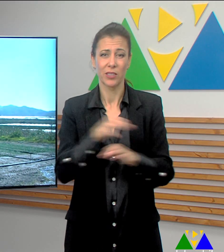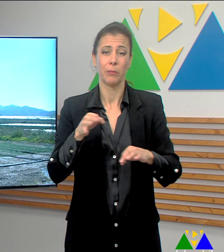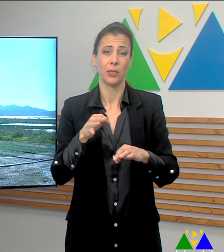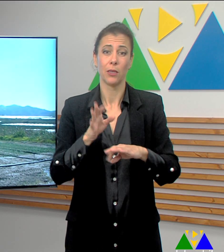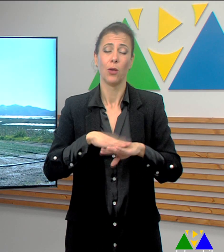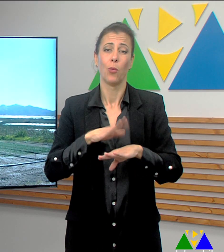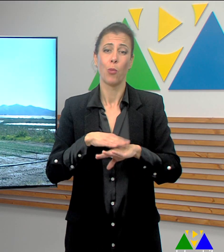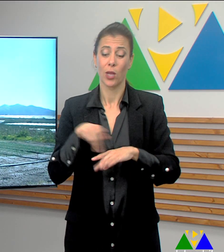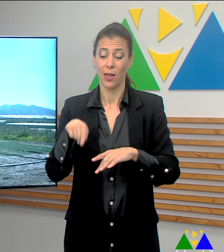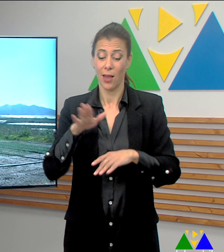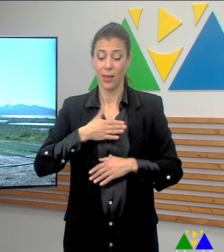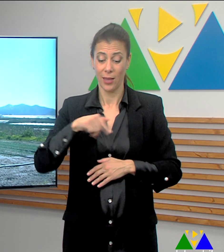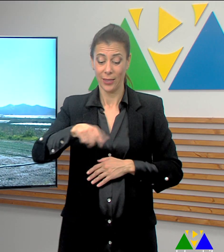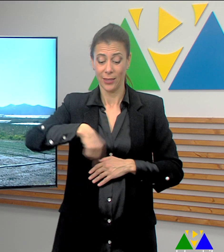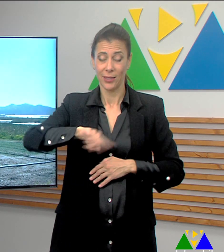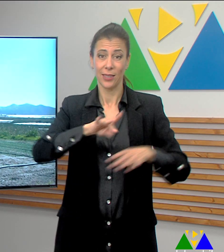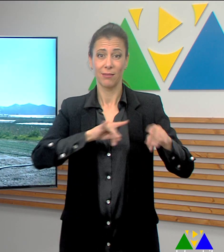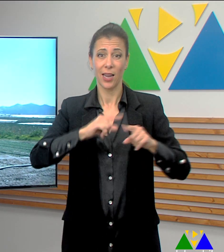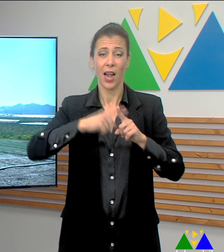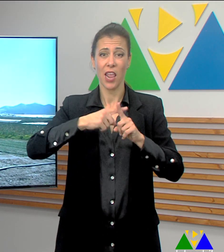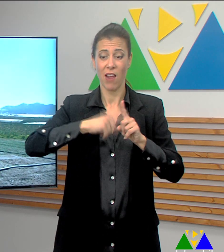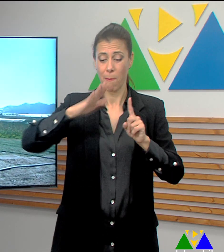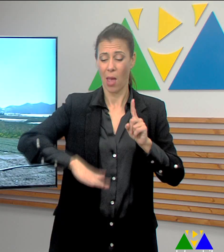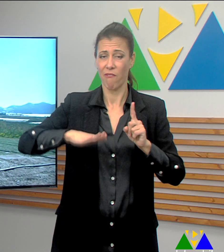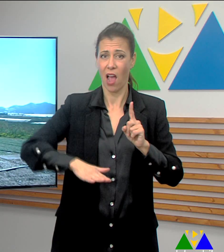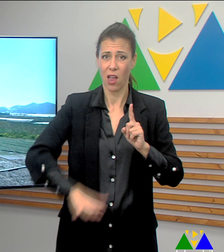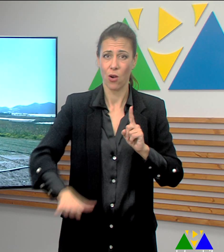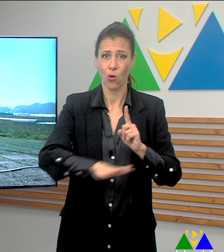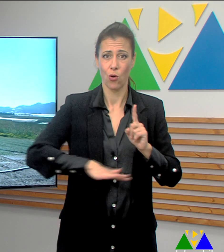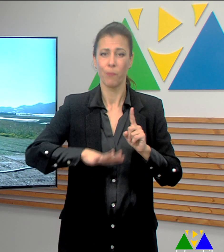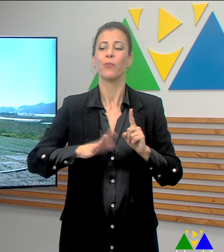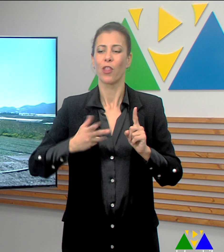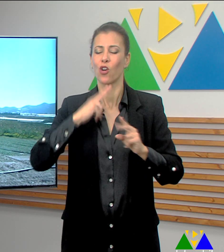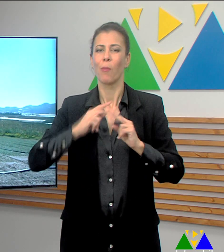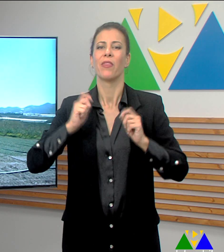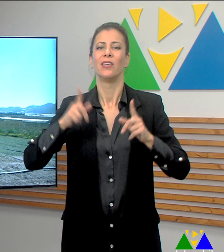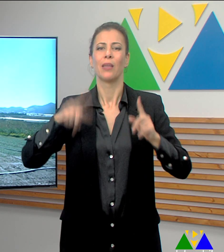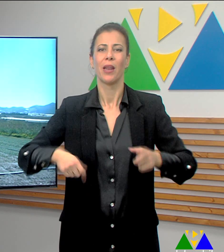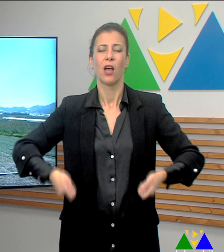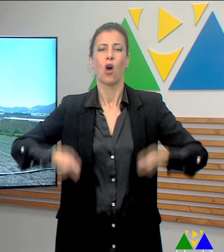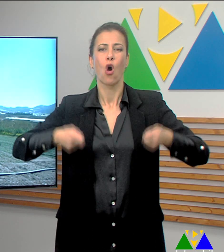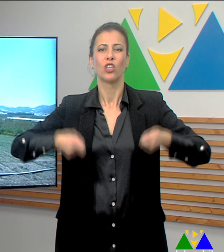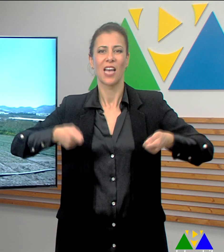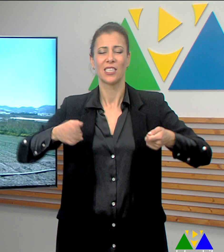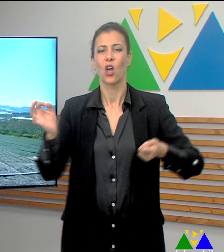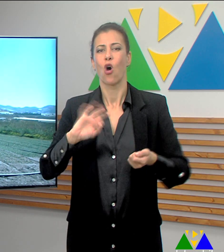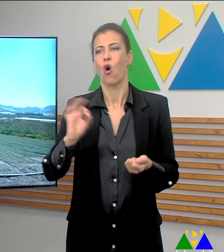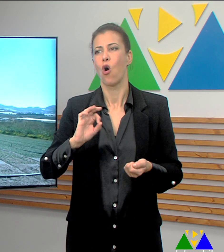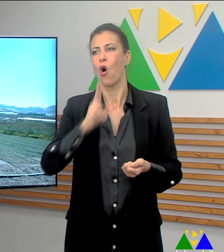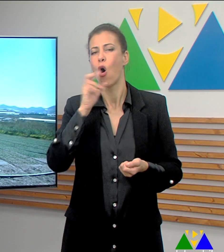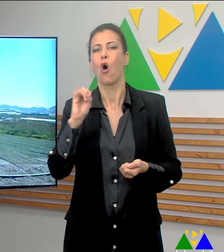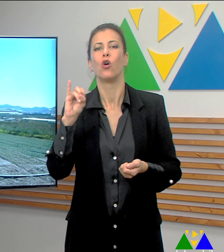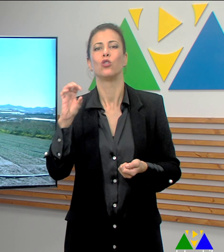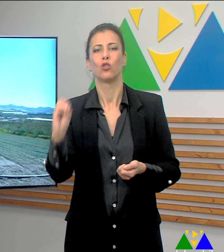decían a estas tierras que están más bajas de nivel ollas o hoyos. Tenemos alguna olla, por